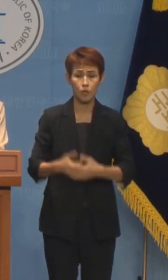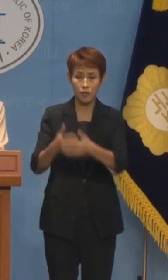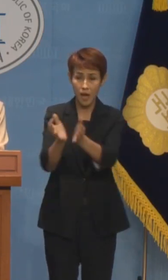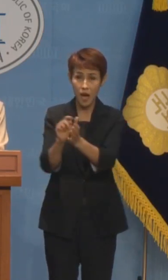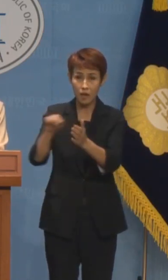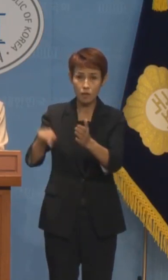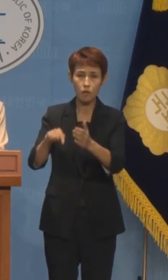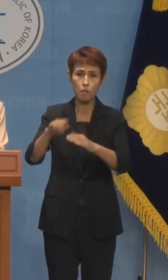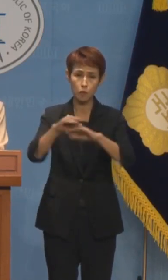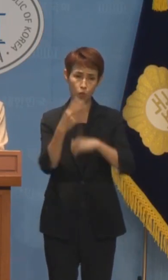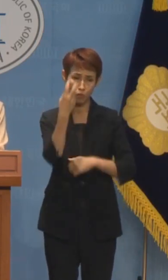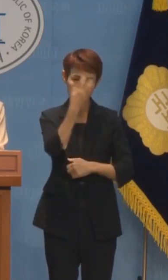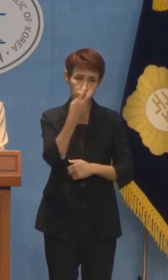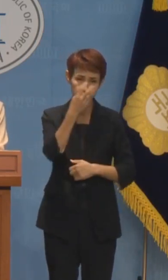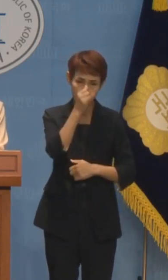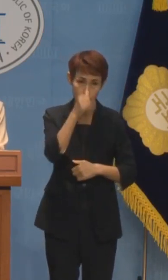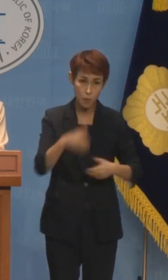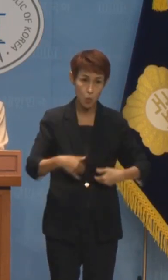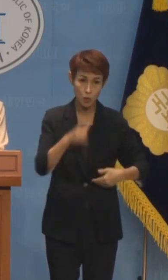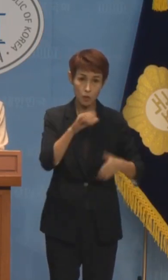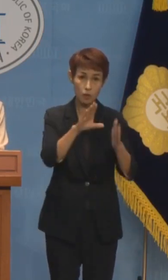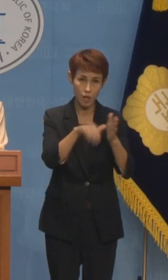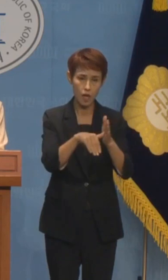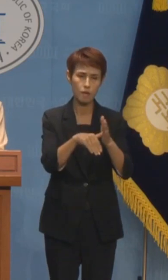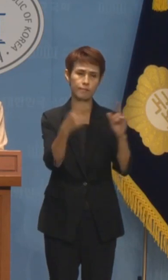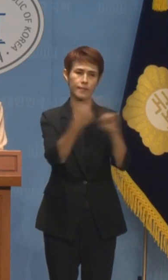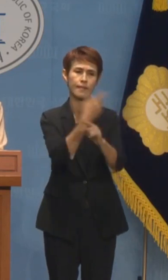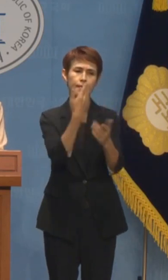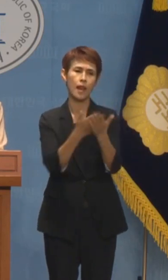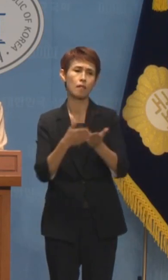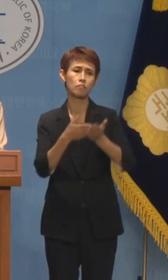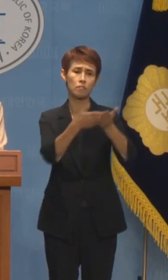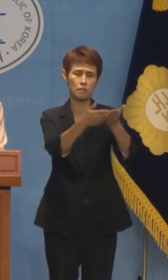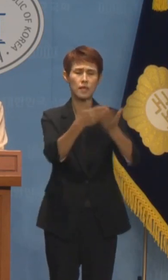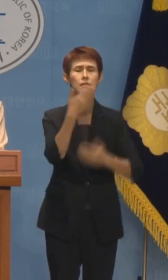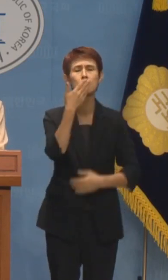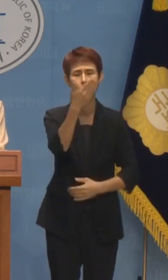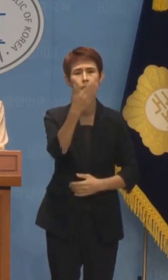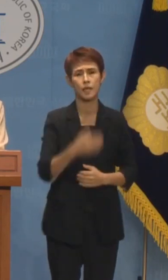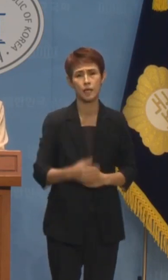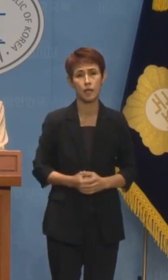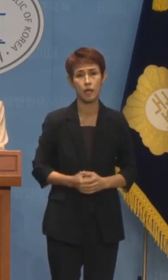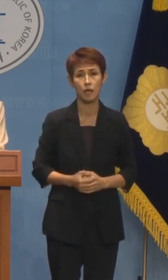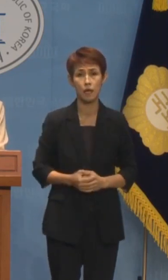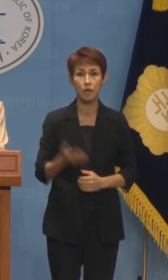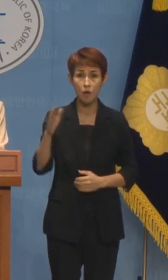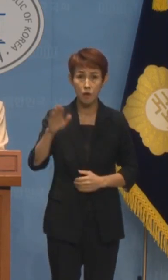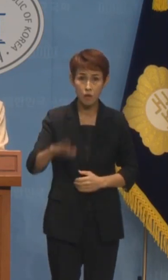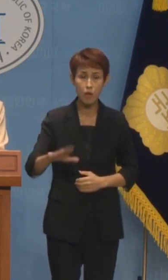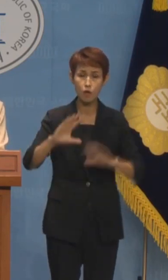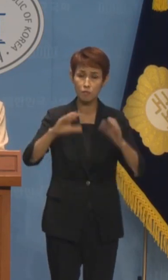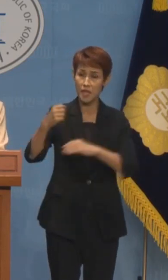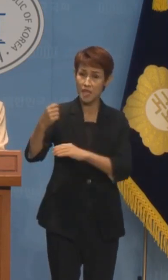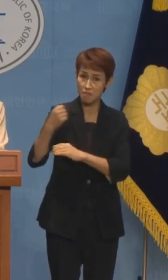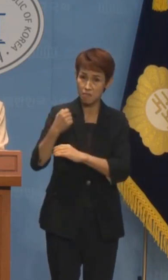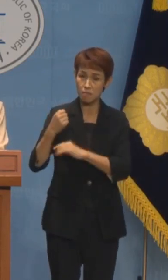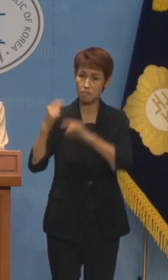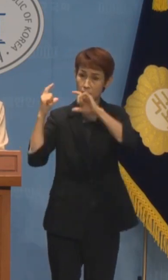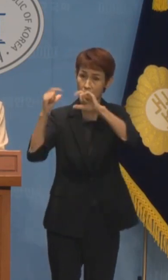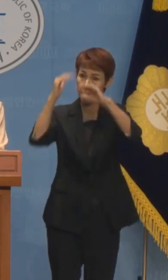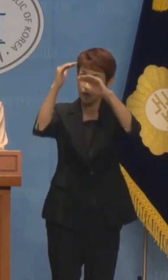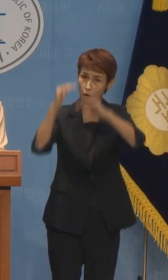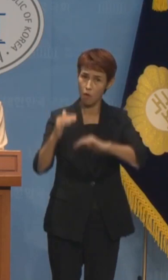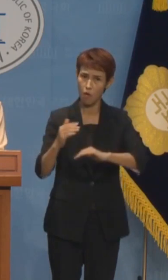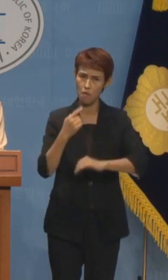방송 모니터링을 하고 필요할 경우 시정요구를 할 수는 있죠 그런데 국민의 힘의 성명은